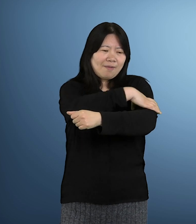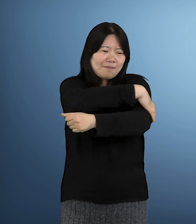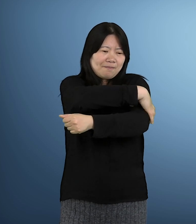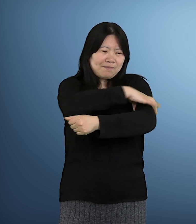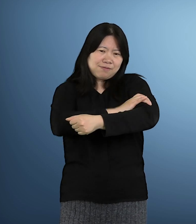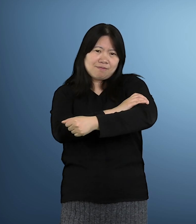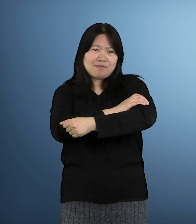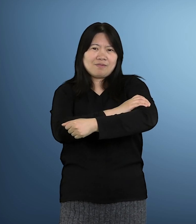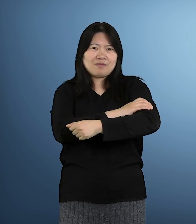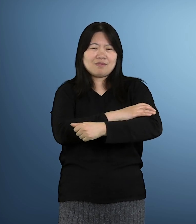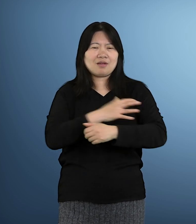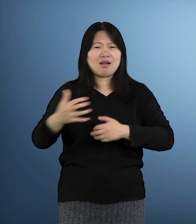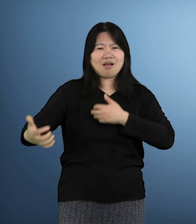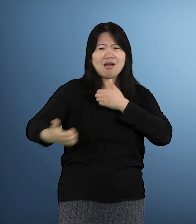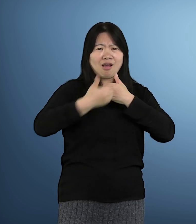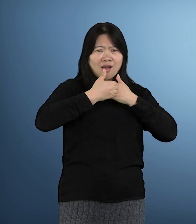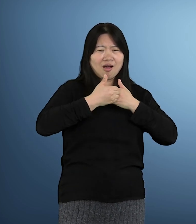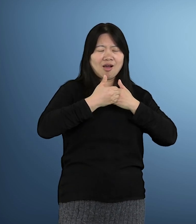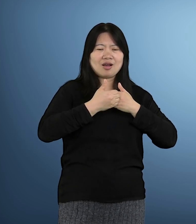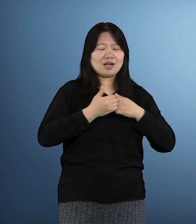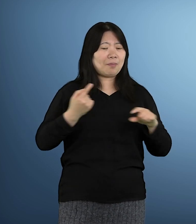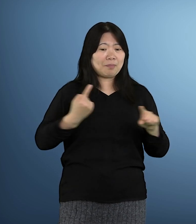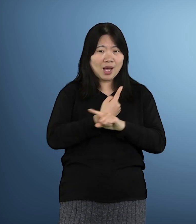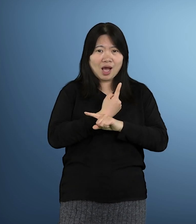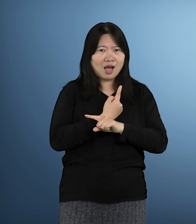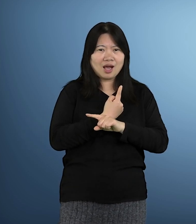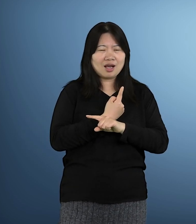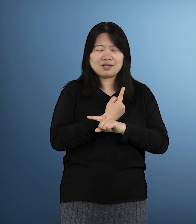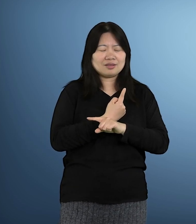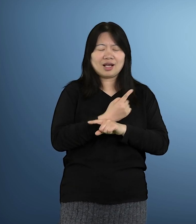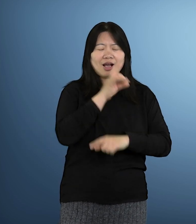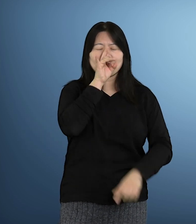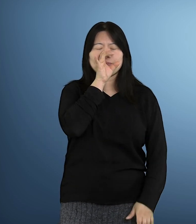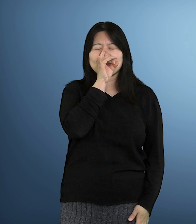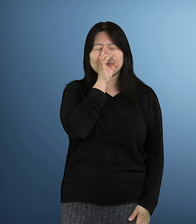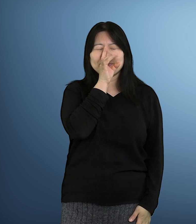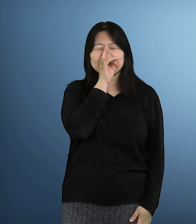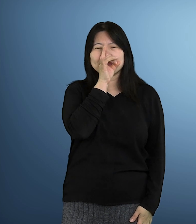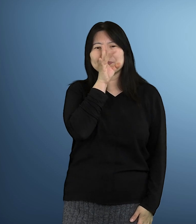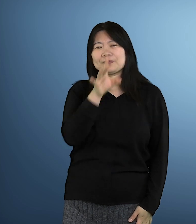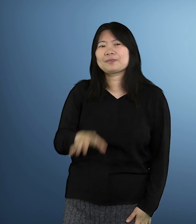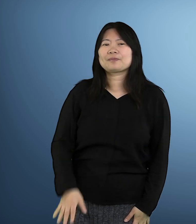달려들어도 변개시키거나 뒤집어 엎을 수가 없어요.